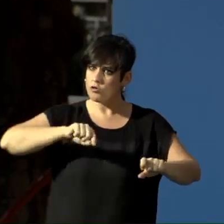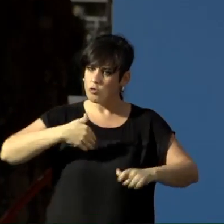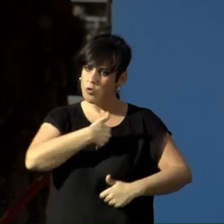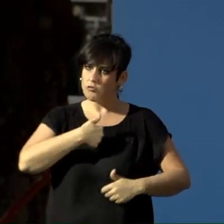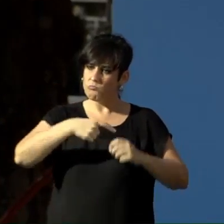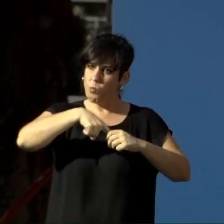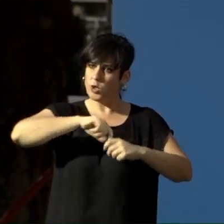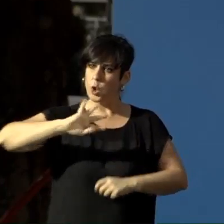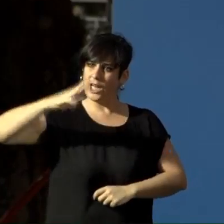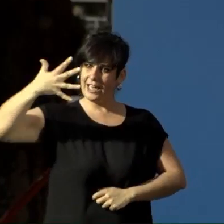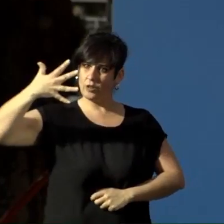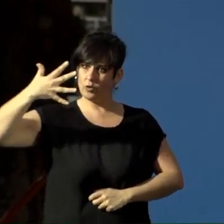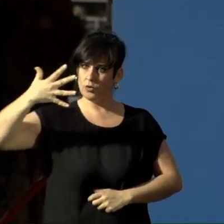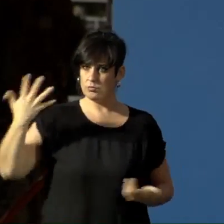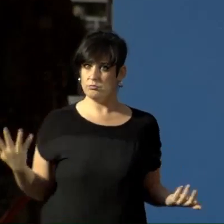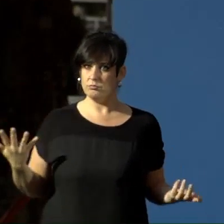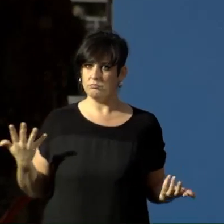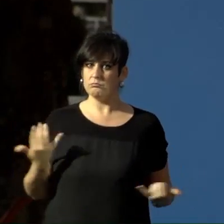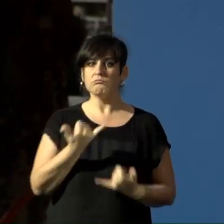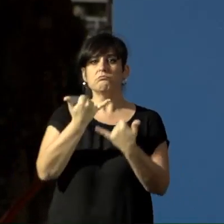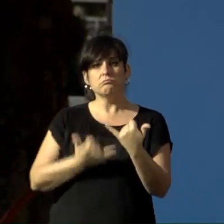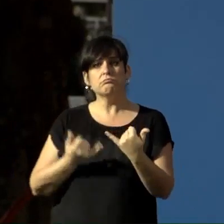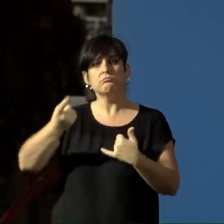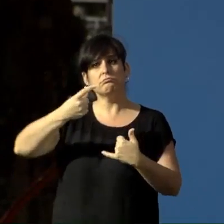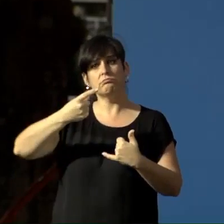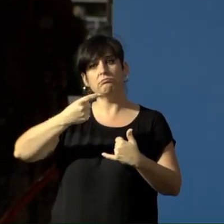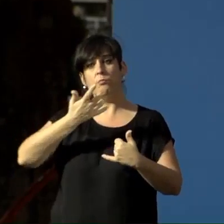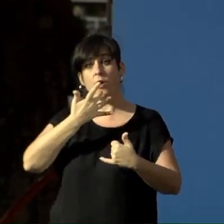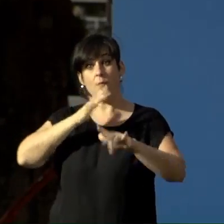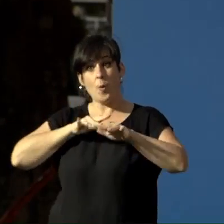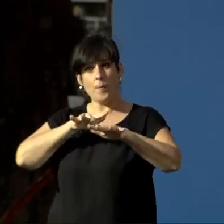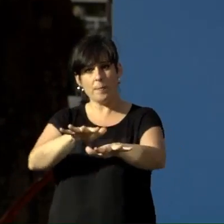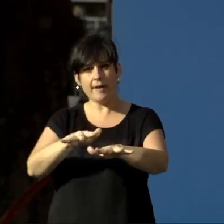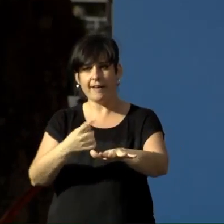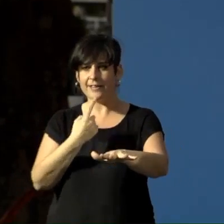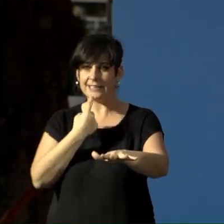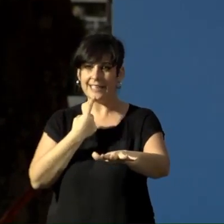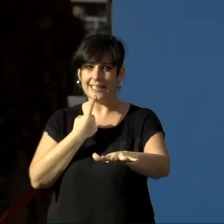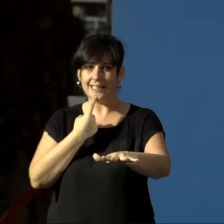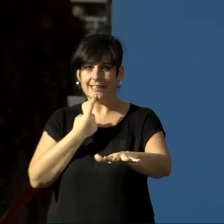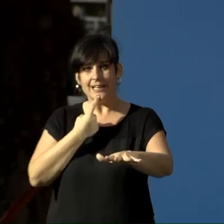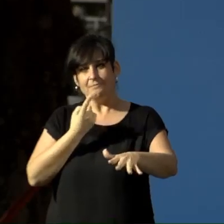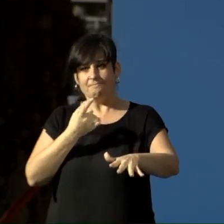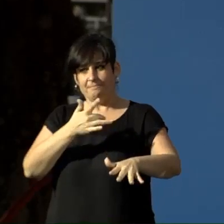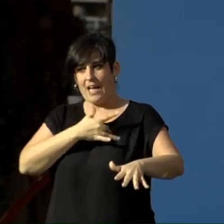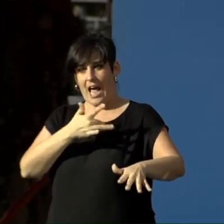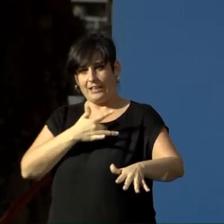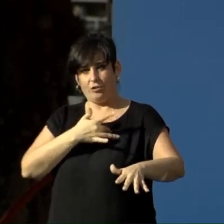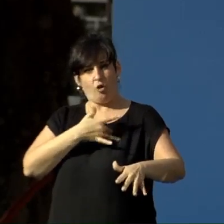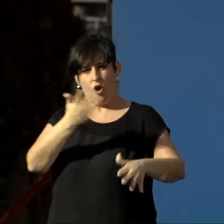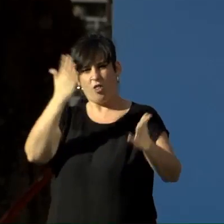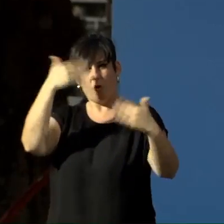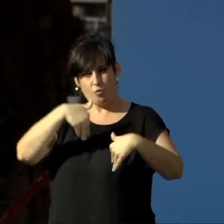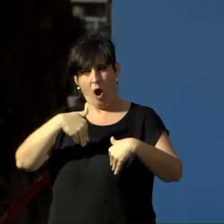nós aqueles das mareas que en vez de corazón teñen no peito unha táboa de Excel, que estes